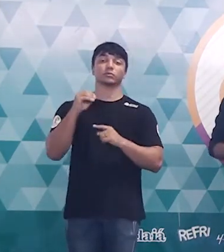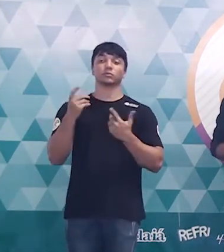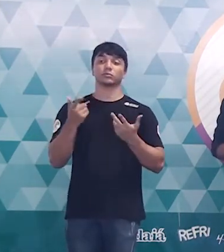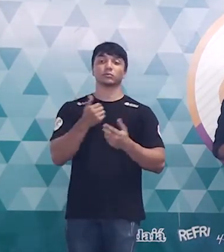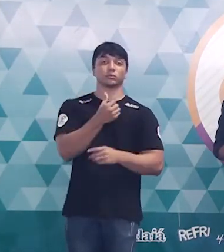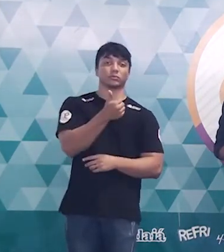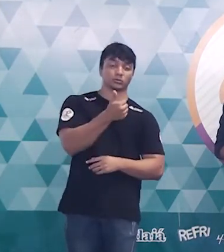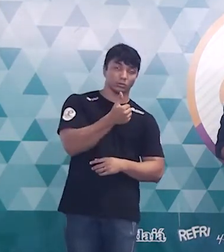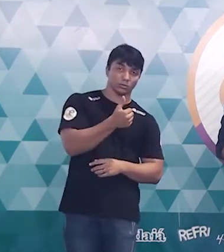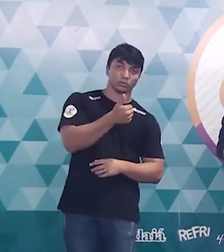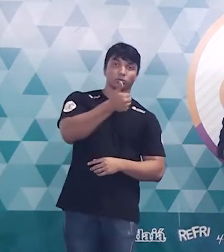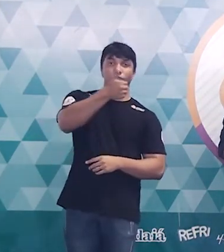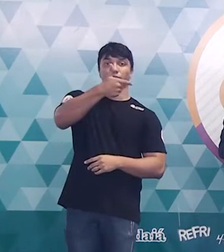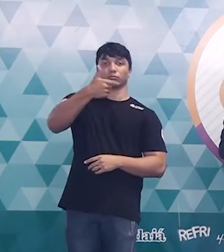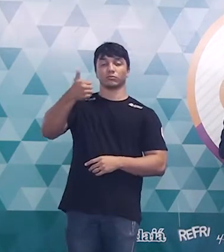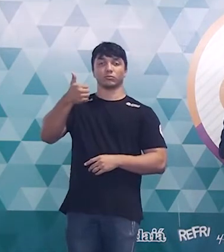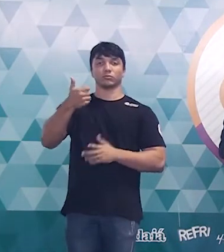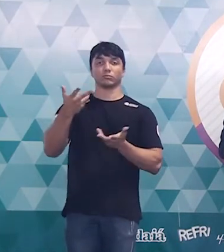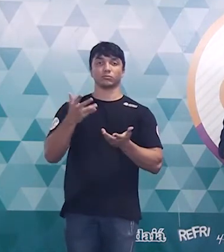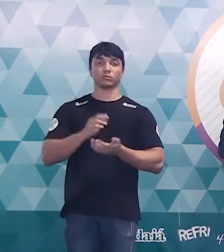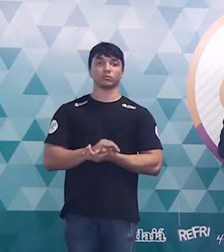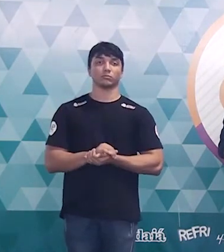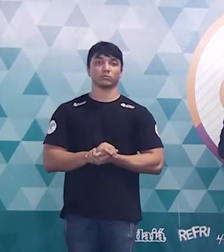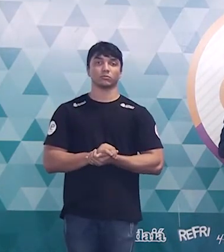quanto? 121.